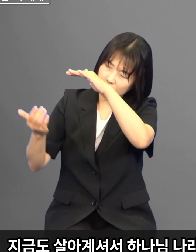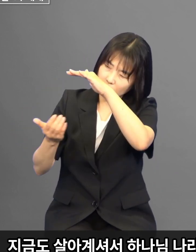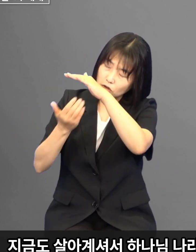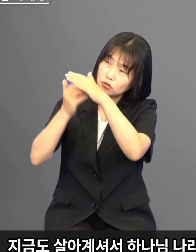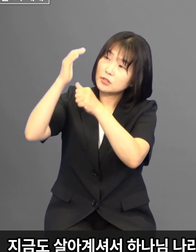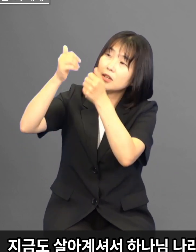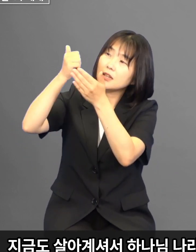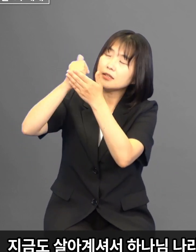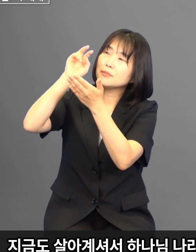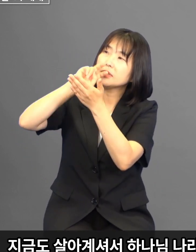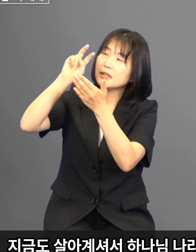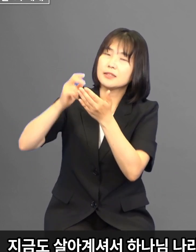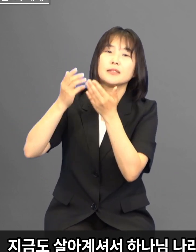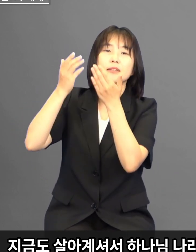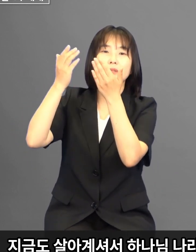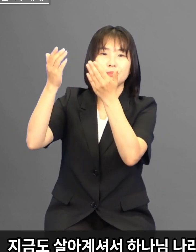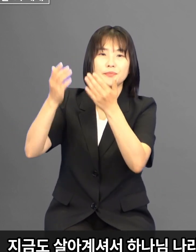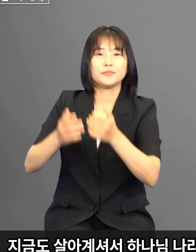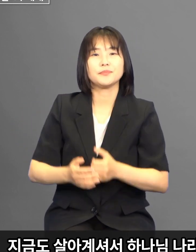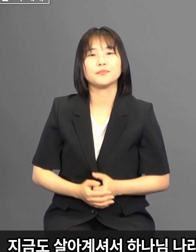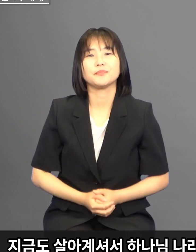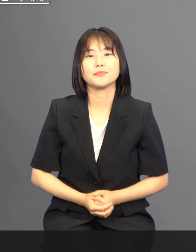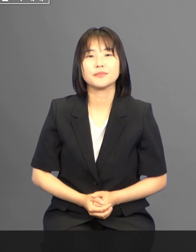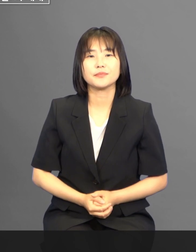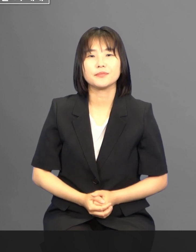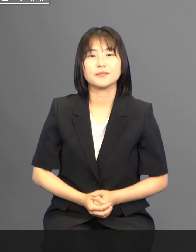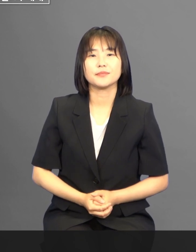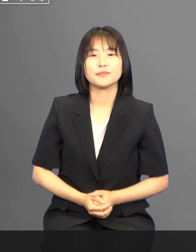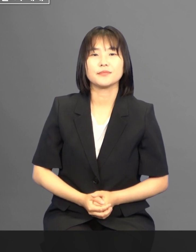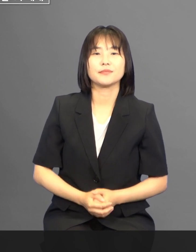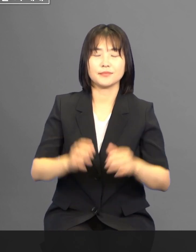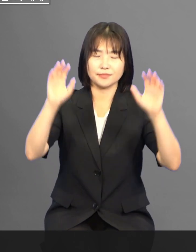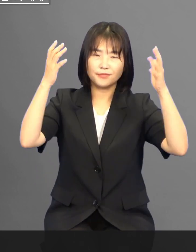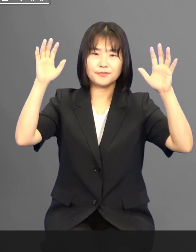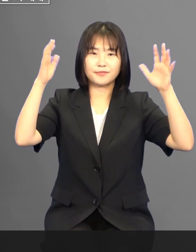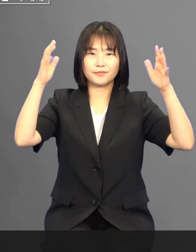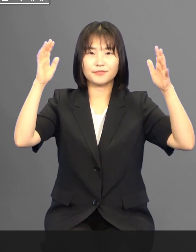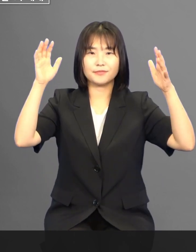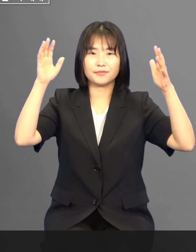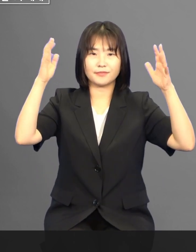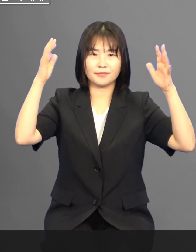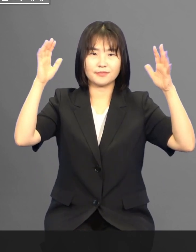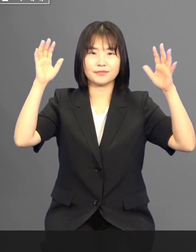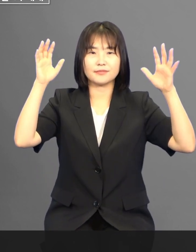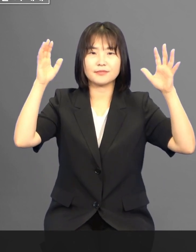계시는 하나님을 찬양합니다.